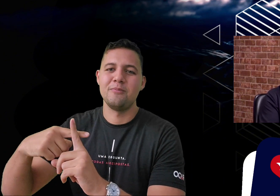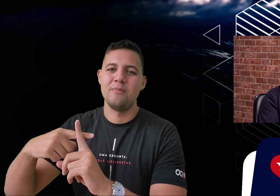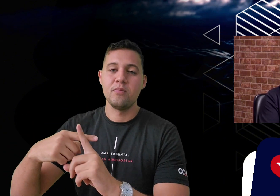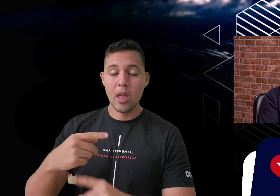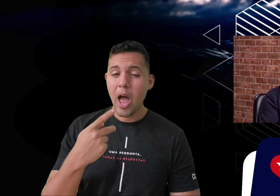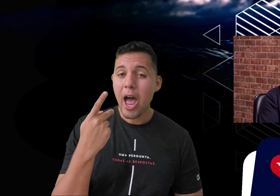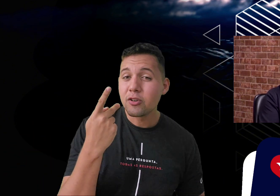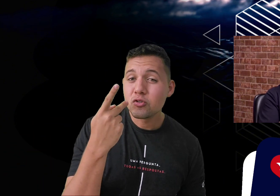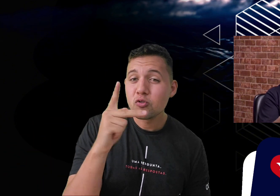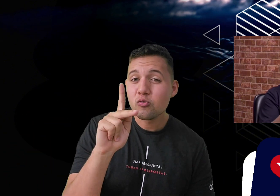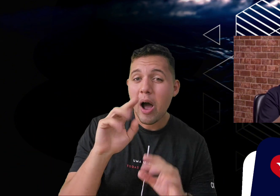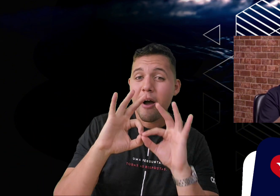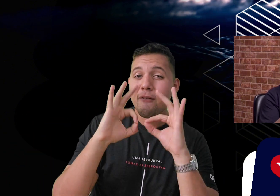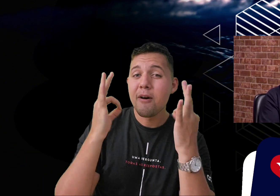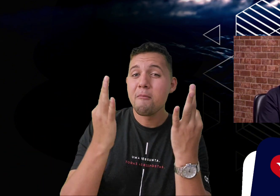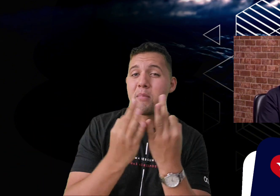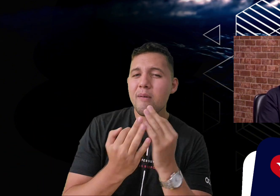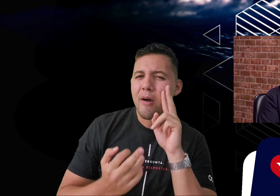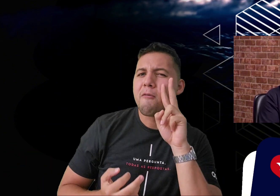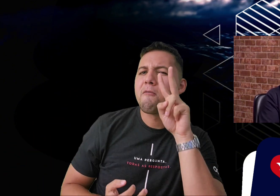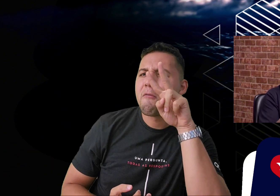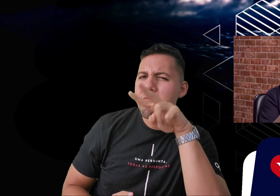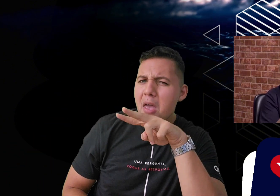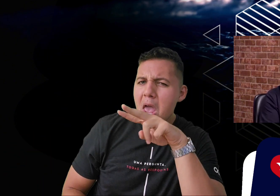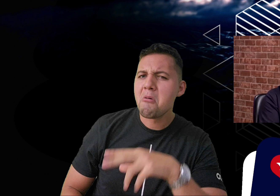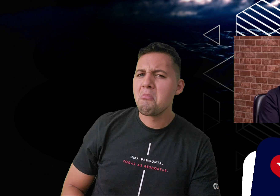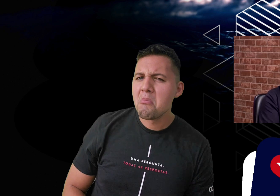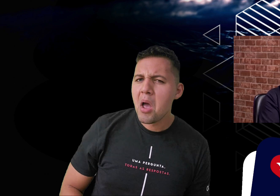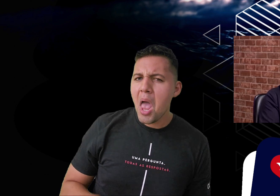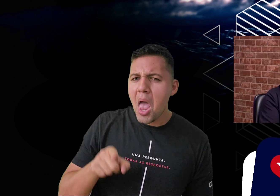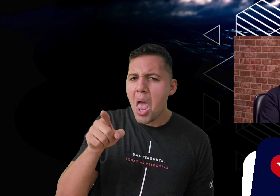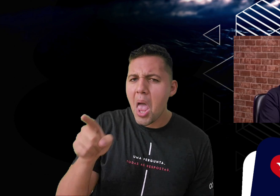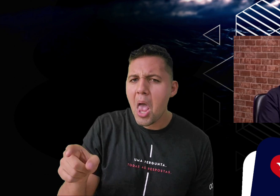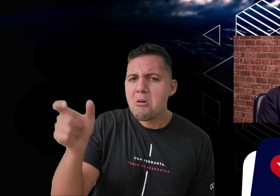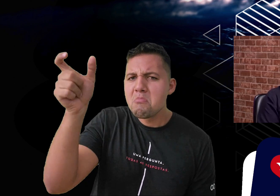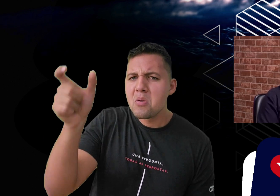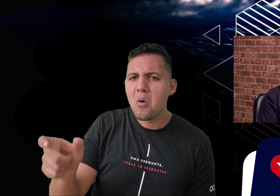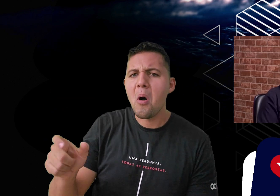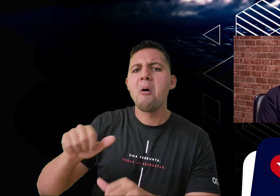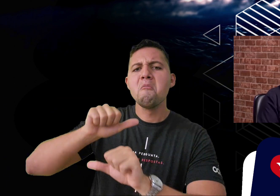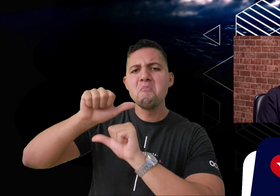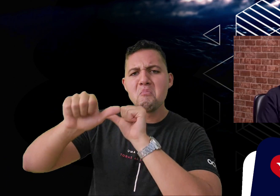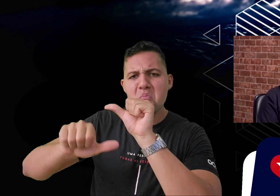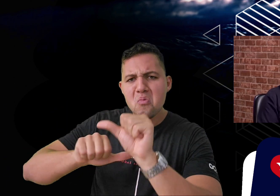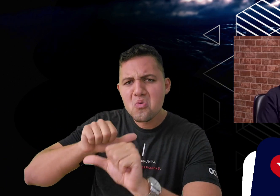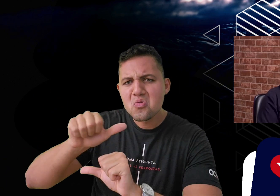uma pessoa de Deus, porque elas veem isso estampado em você.